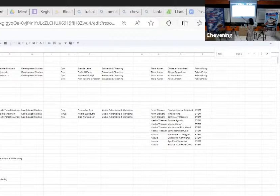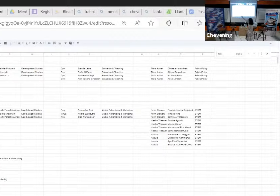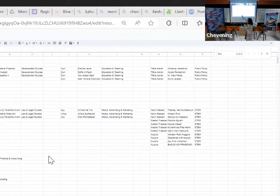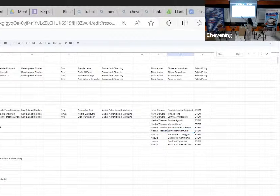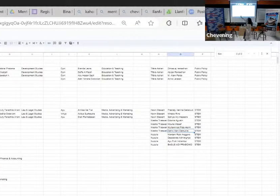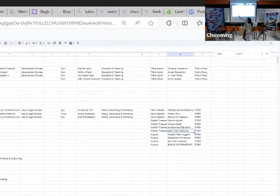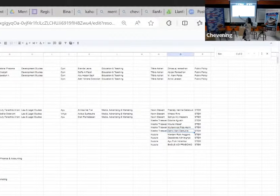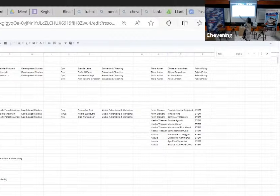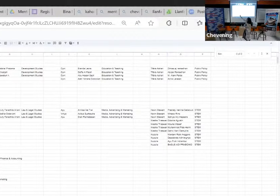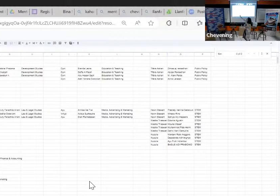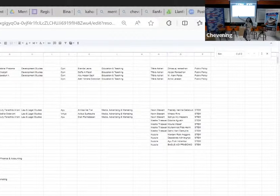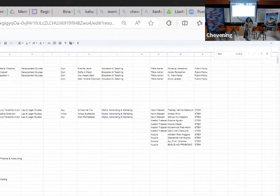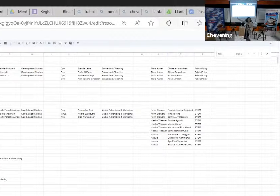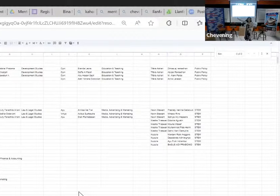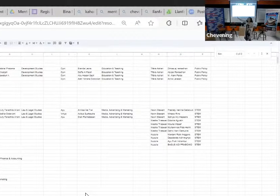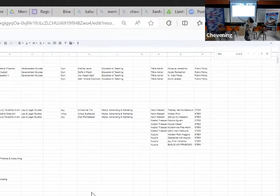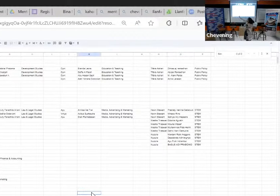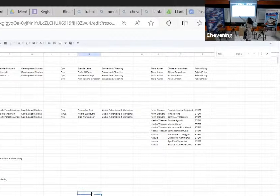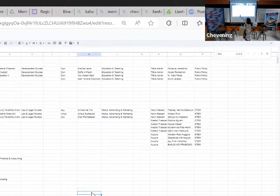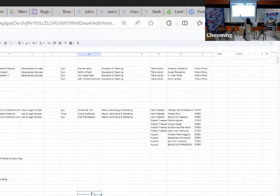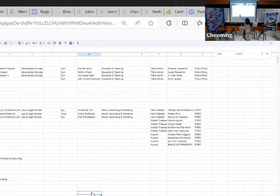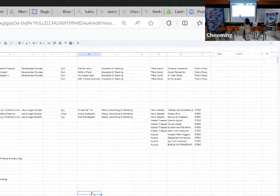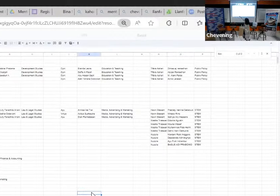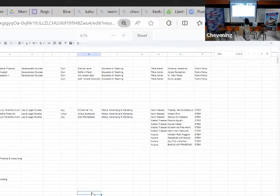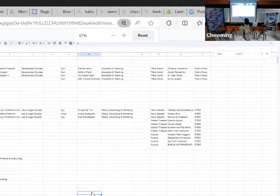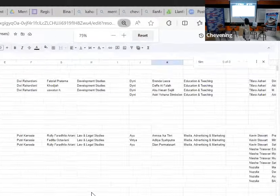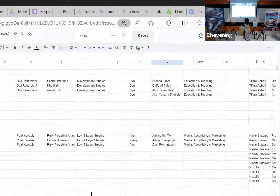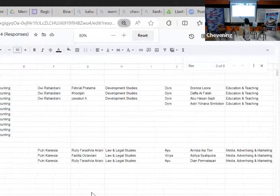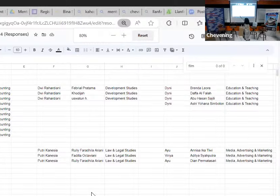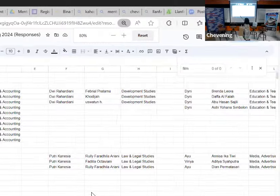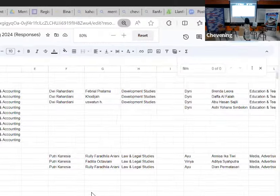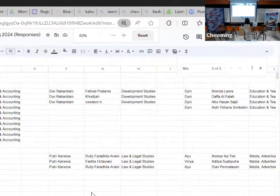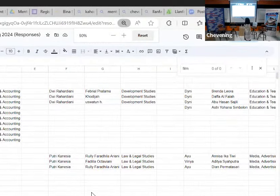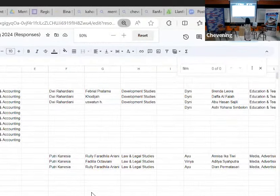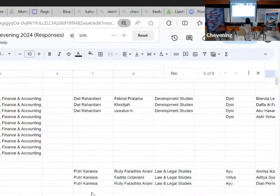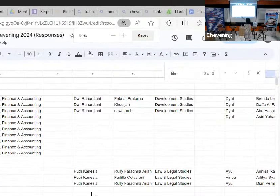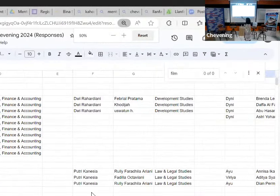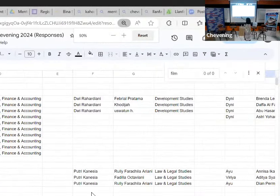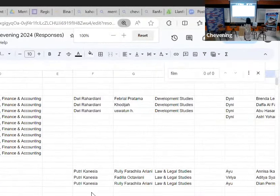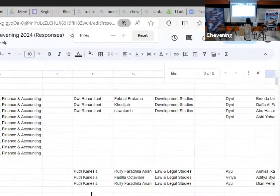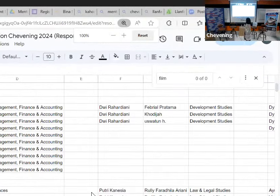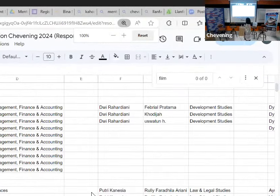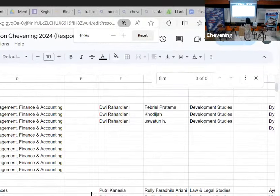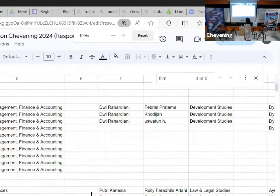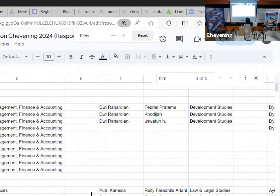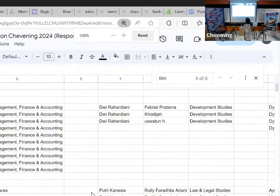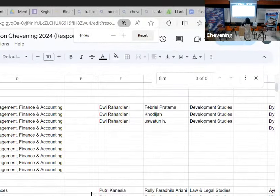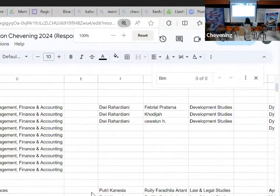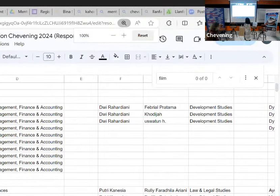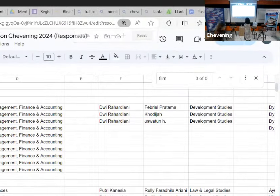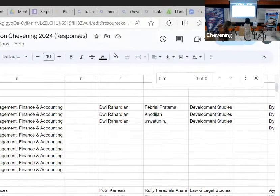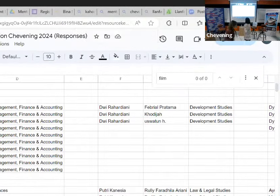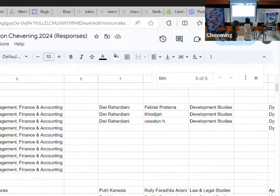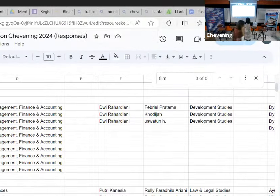kita mulai dari sisi kita mulai dari sisi sebelah kiri dulu kita Zoom dulu nah